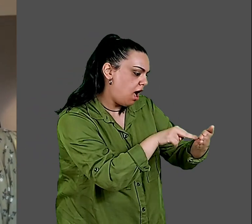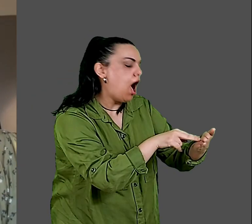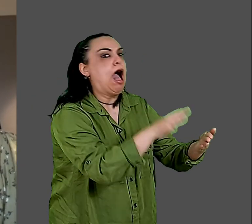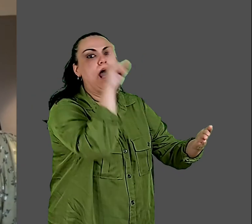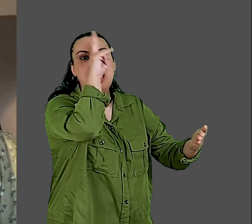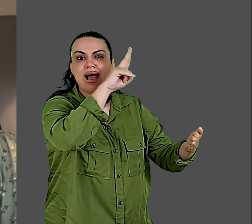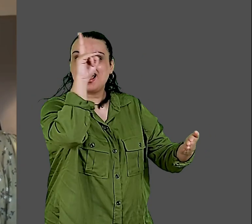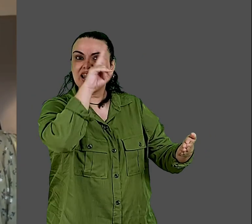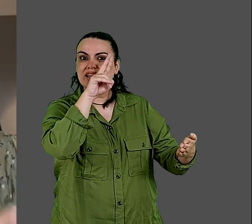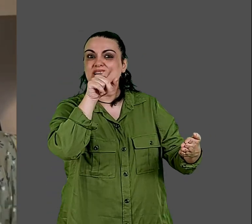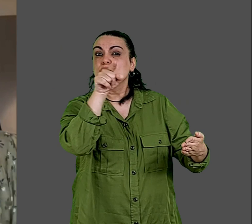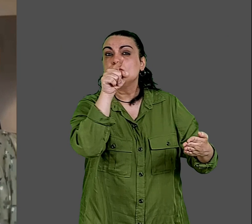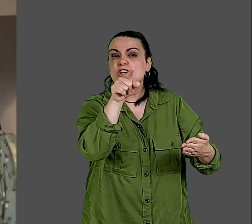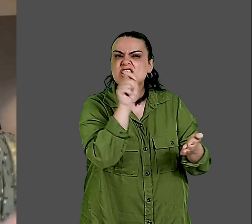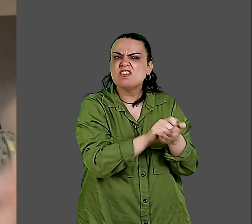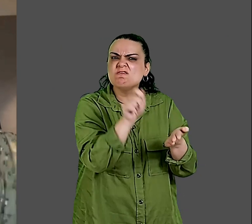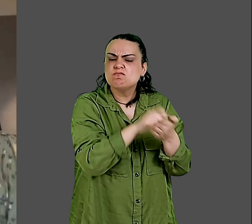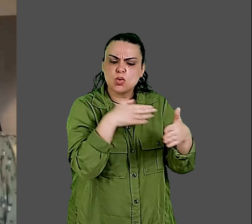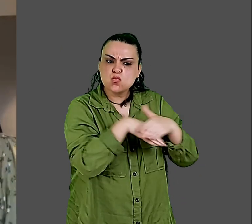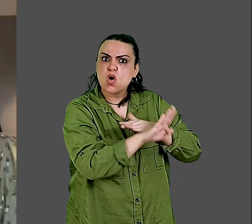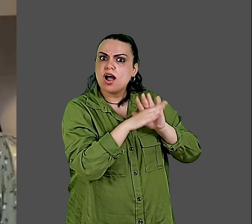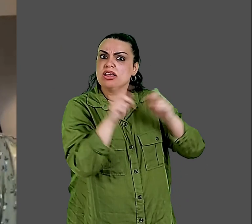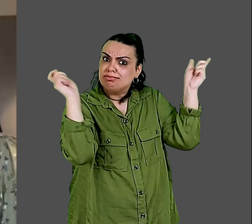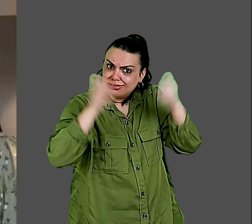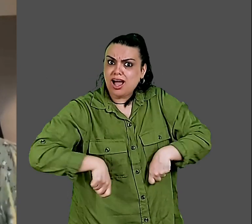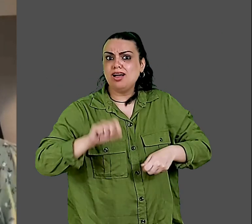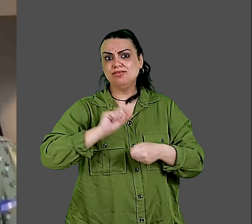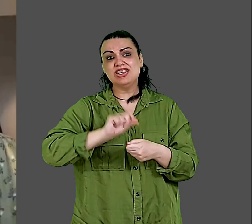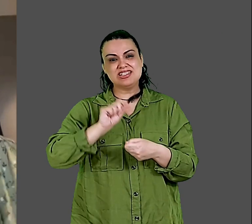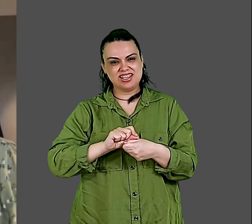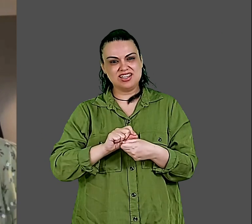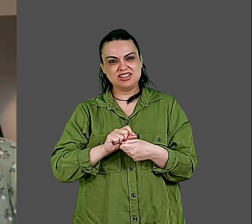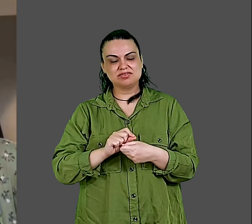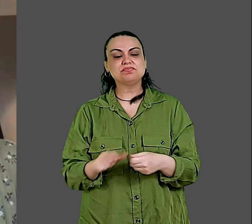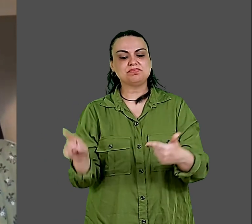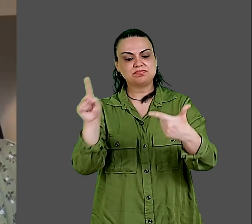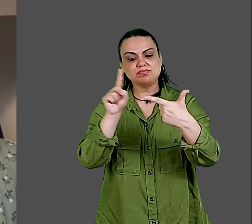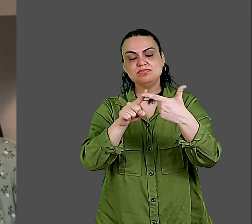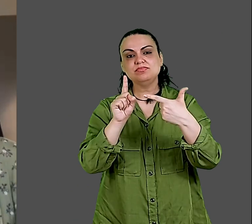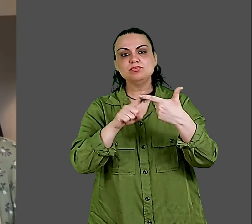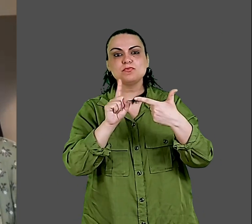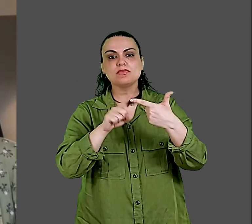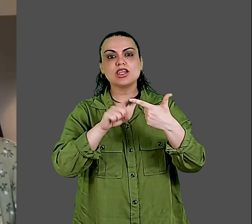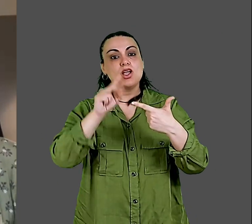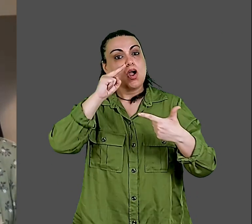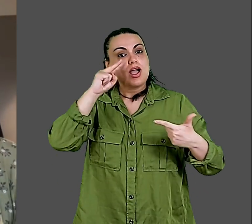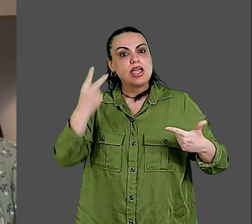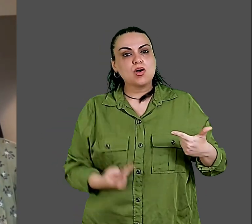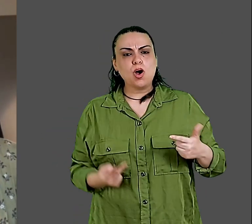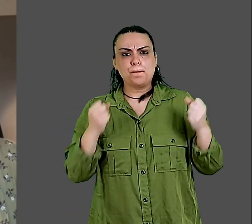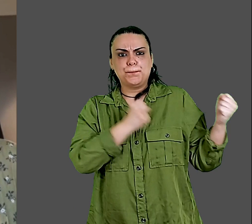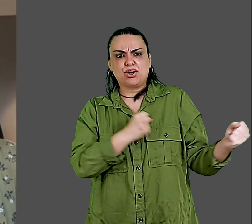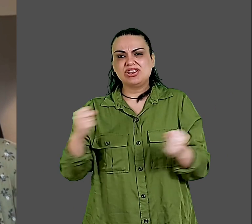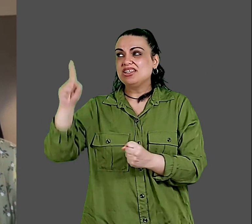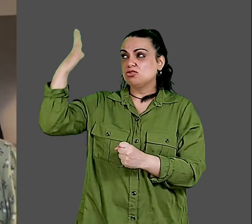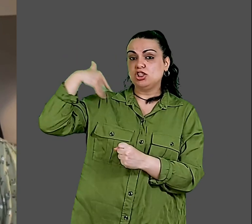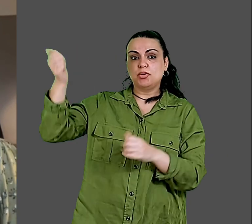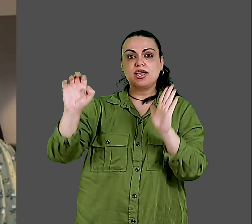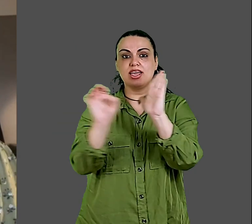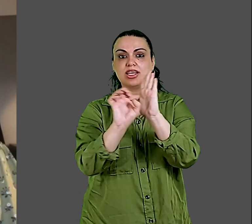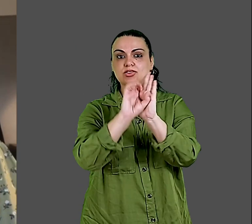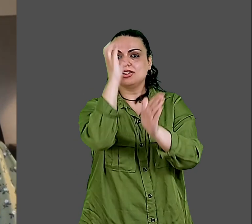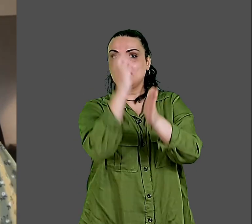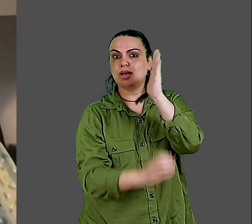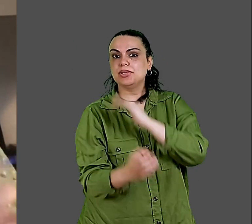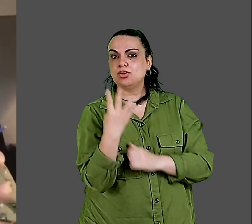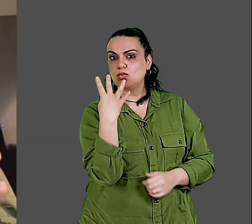mais vai ser capaz de ter para fazer. Entendeu? Segundo ponto, então, reconhecendo o poder de quem me chamou. Êxodo, capítulo